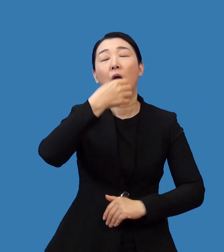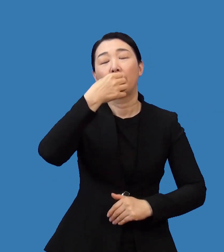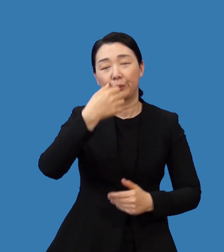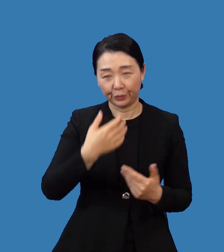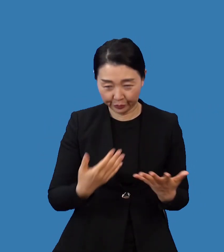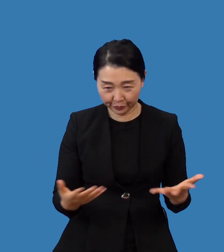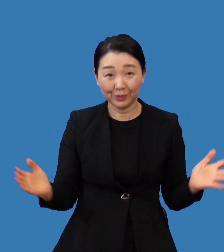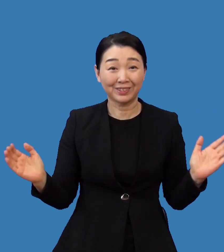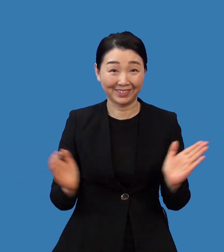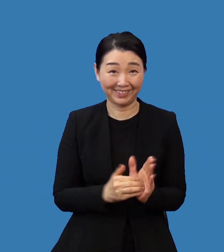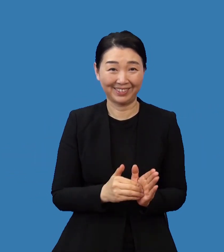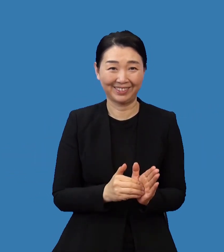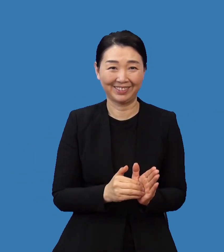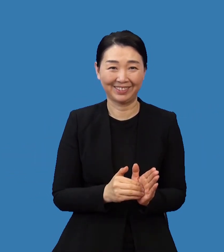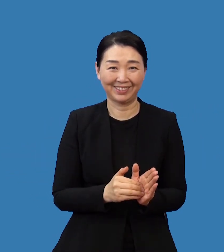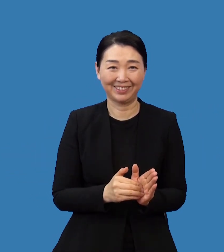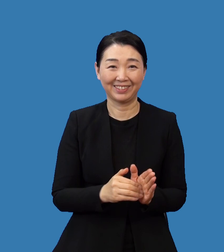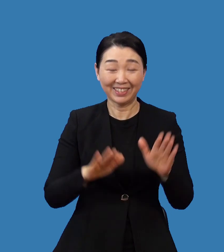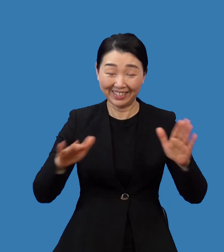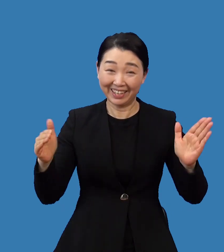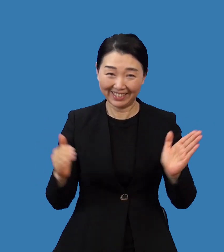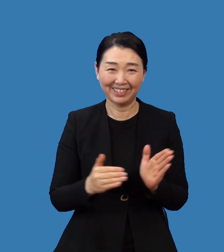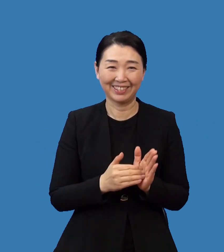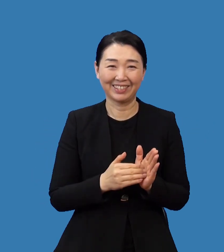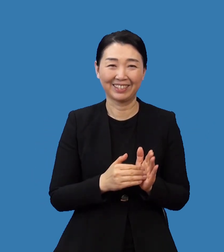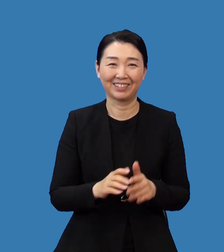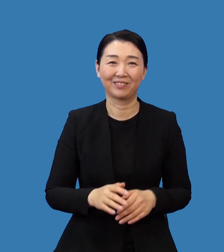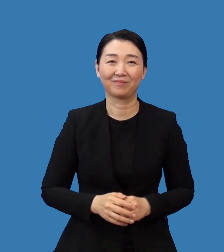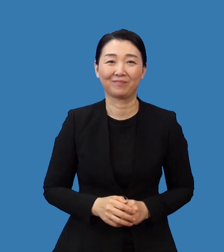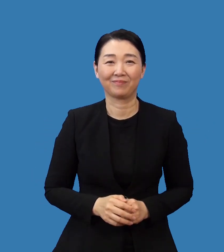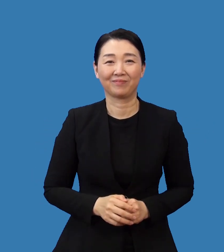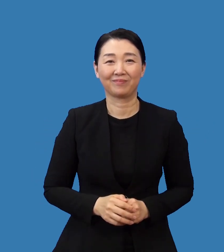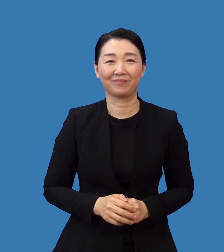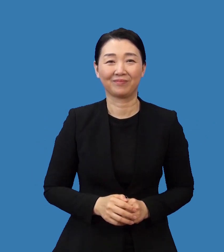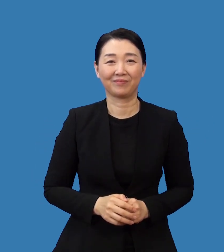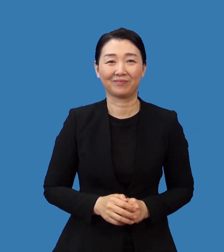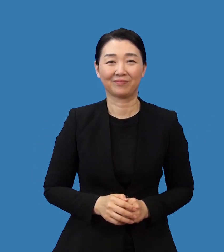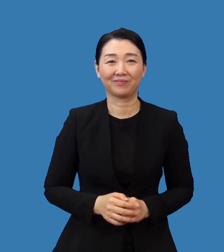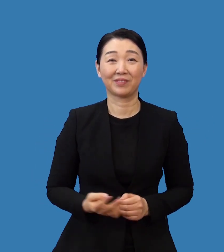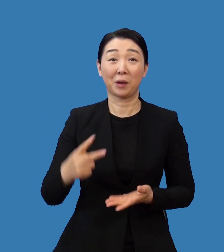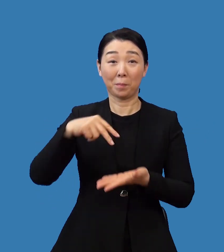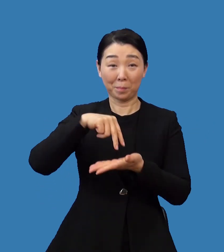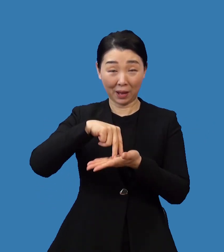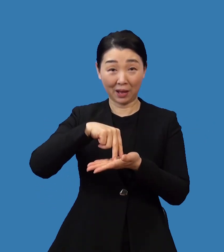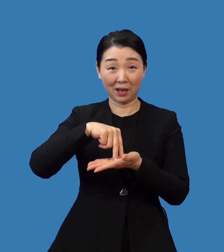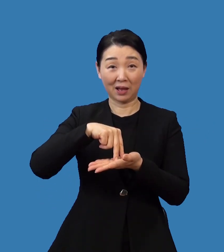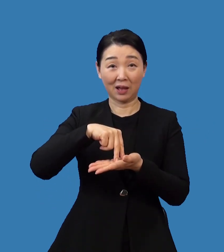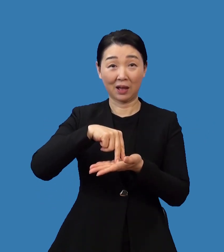다 끝났구나, 드디어 다 끝났구나. 딱 일어났다가